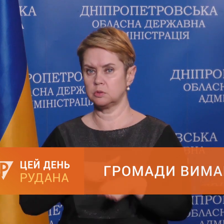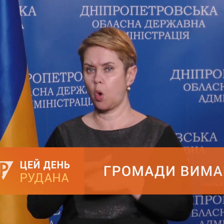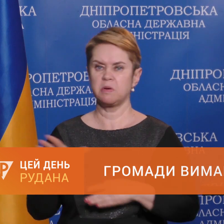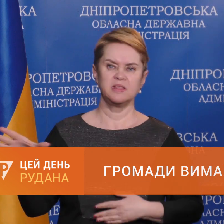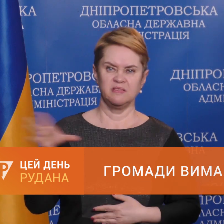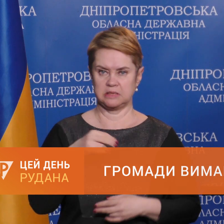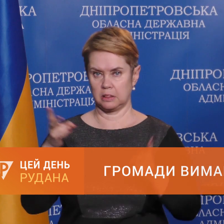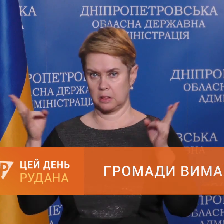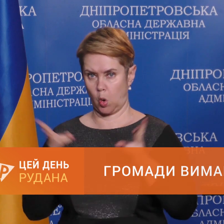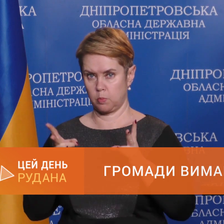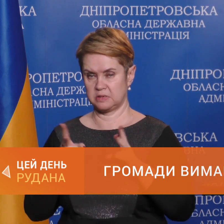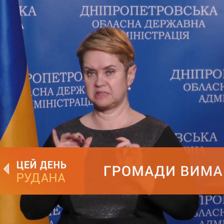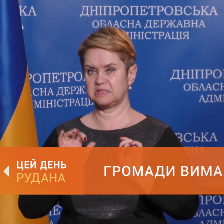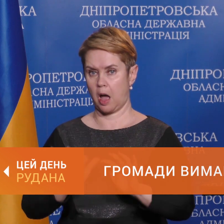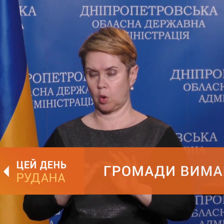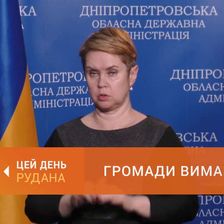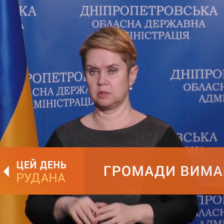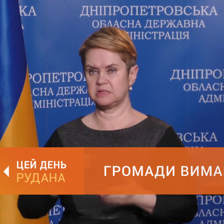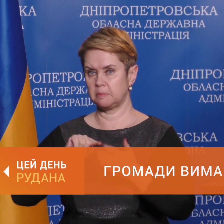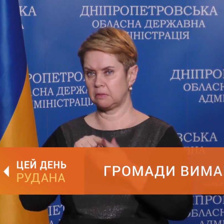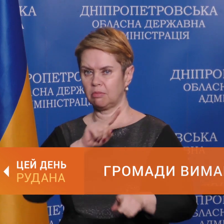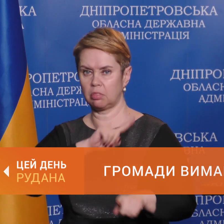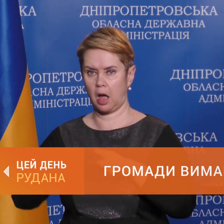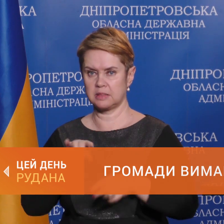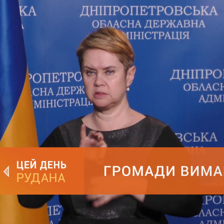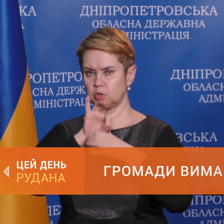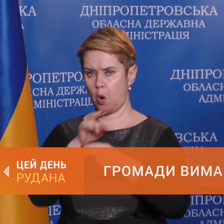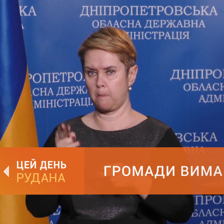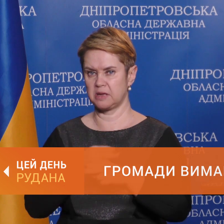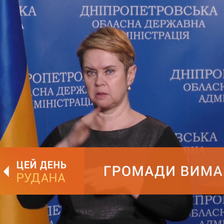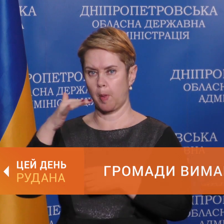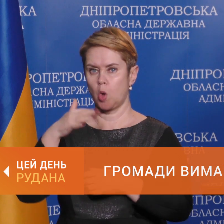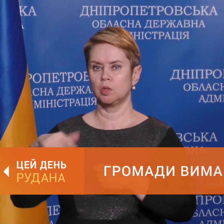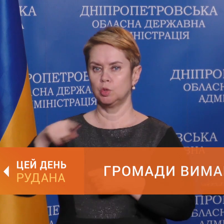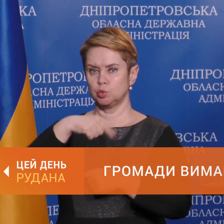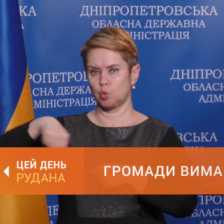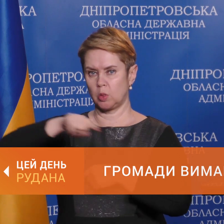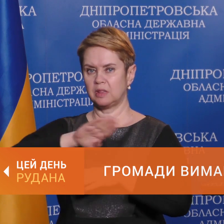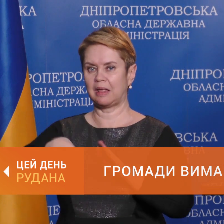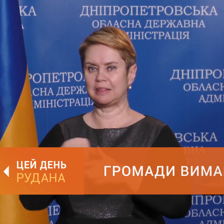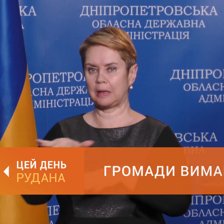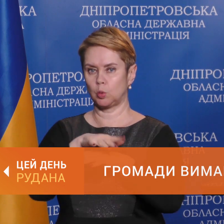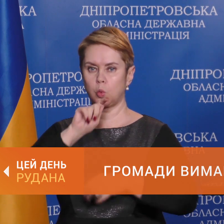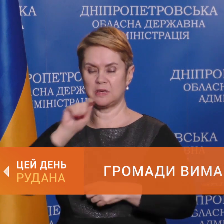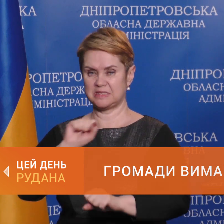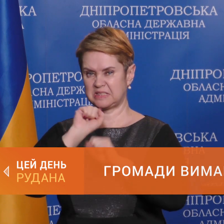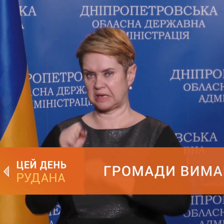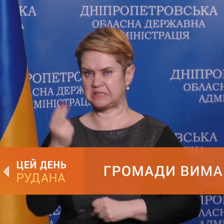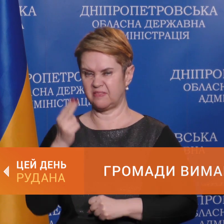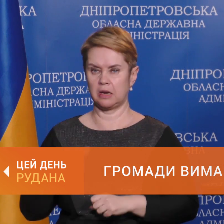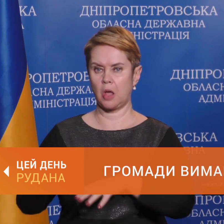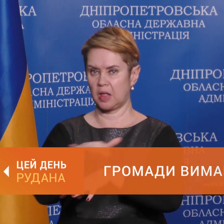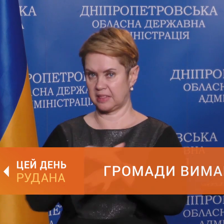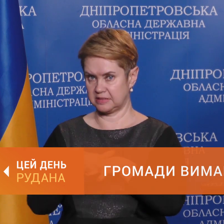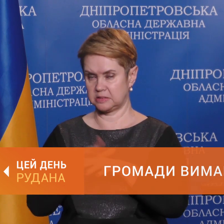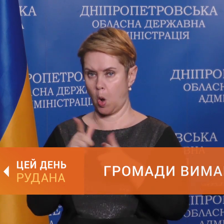всі необхідні заходи з метою негайного запровадження безпольотної зони на території України для захисту цивільного